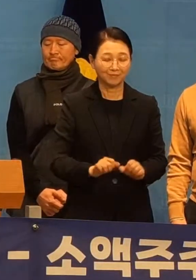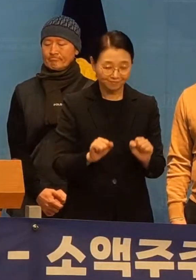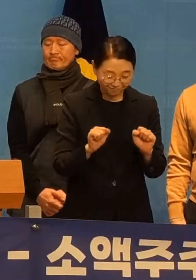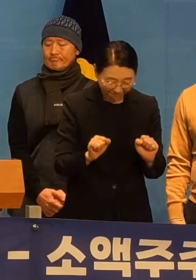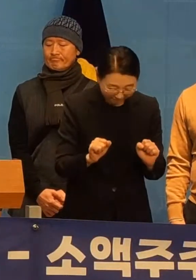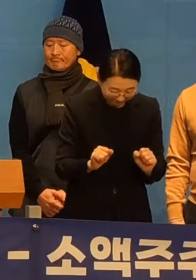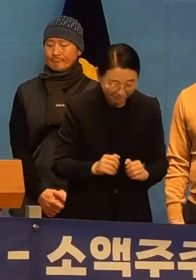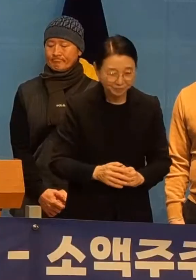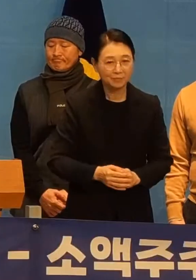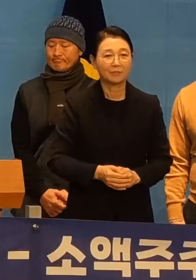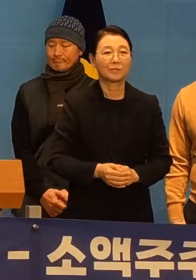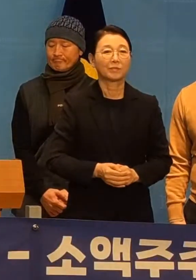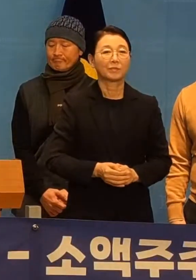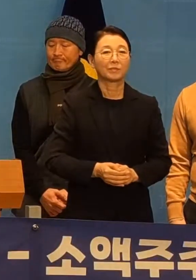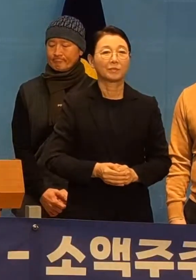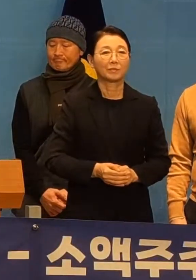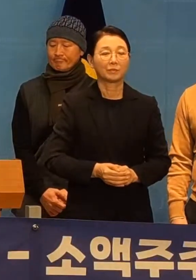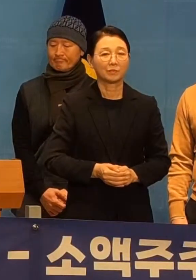안녕하십니까.